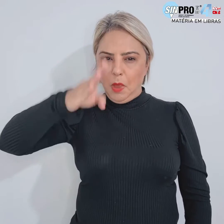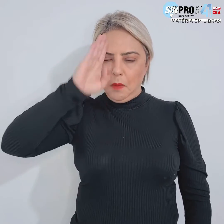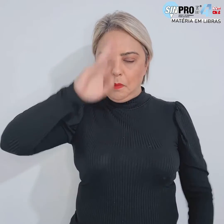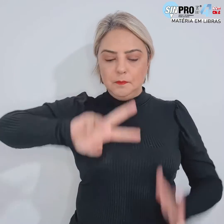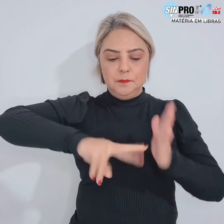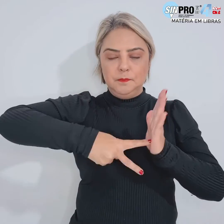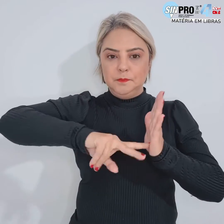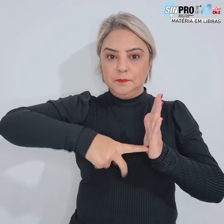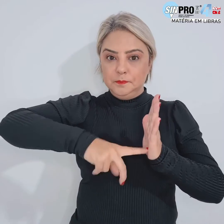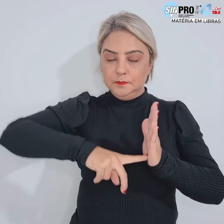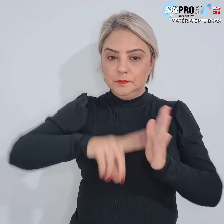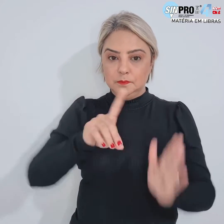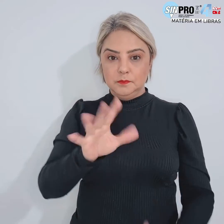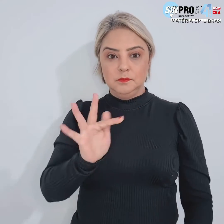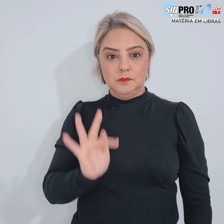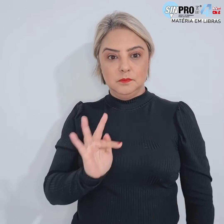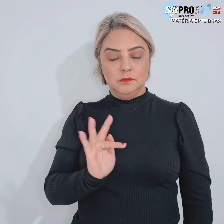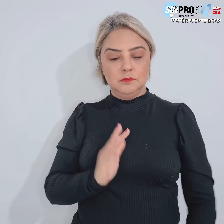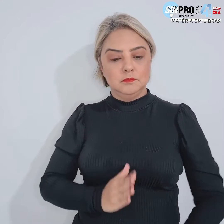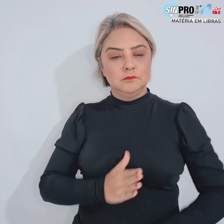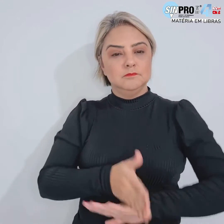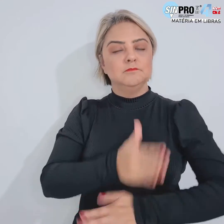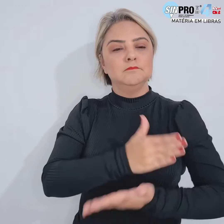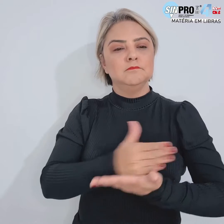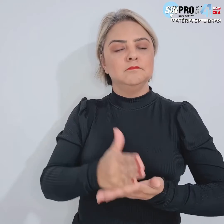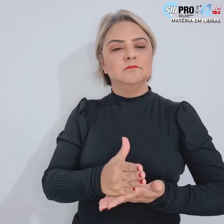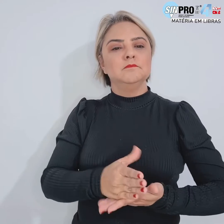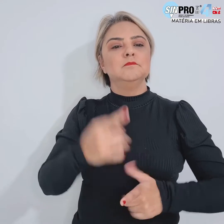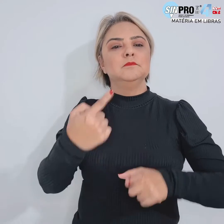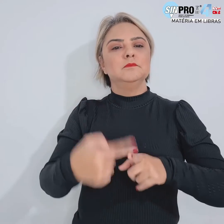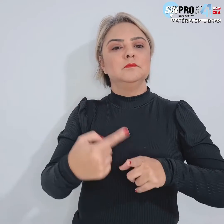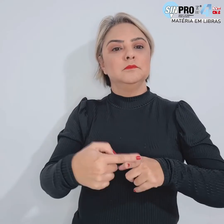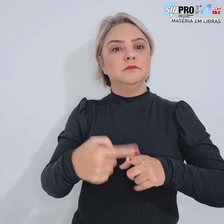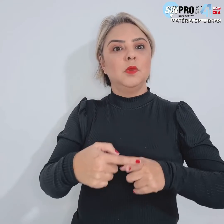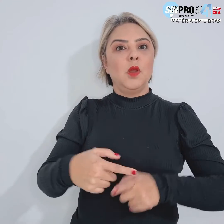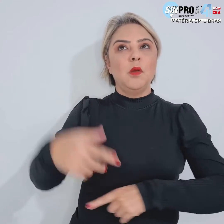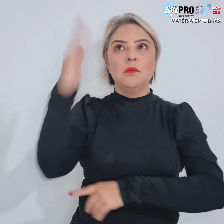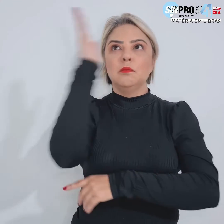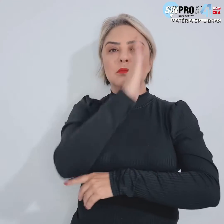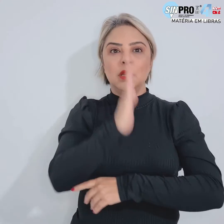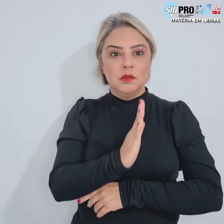Simpro-DF entrou em cena justamente quando o Brasil estava numa